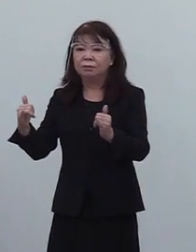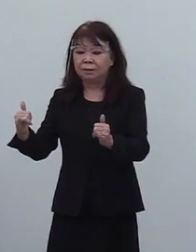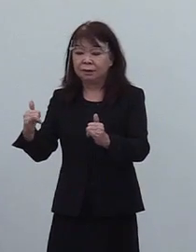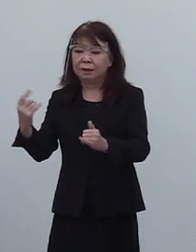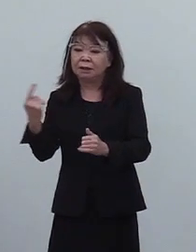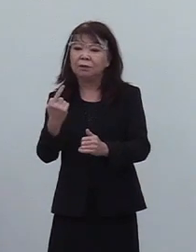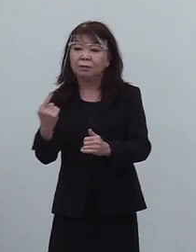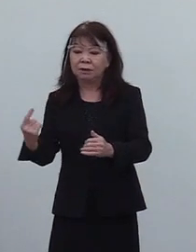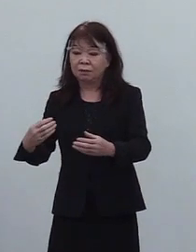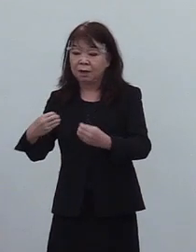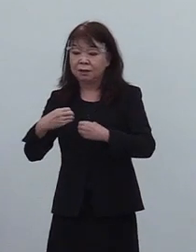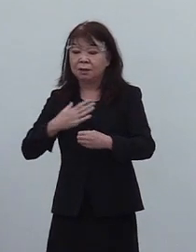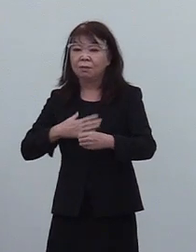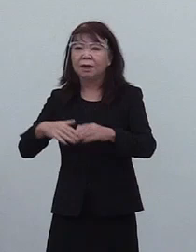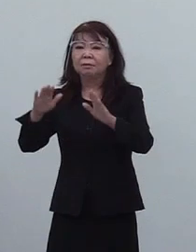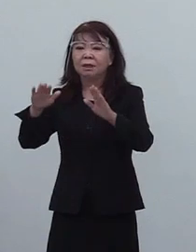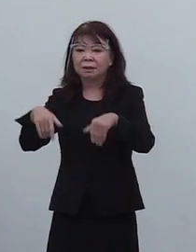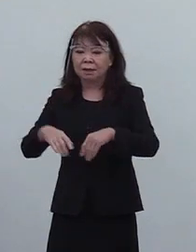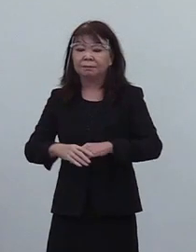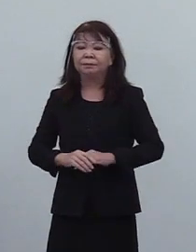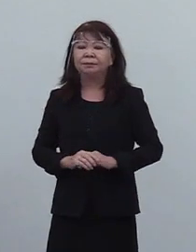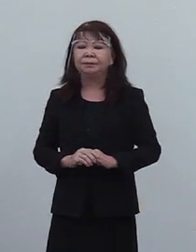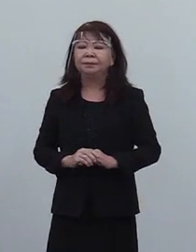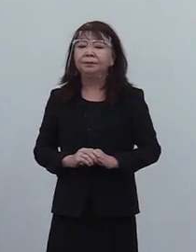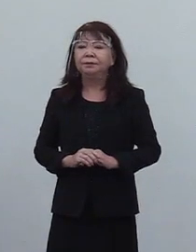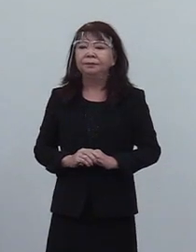が確認されたものでございます。